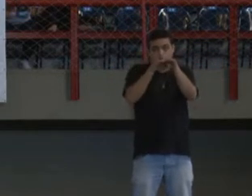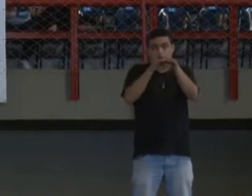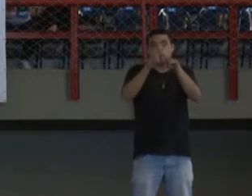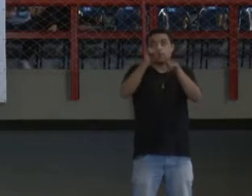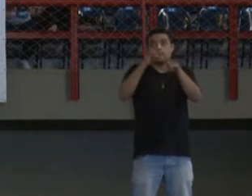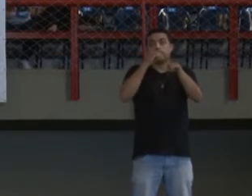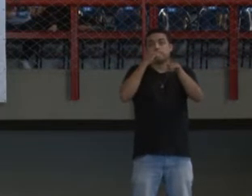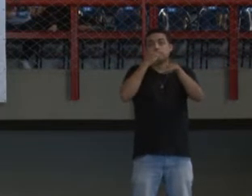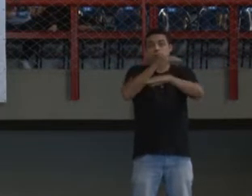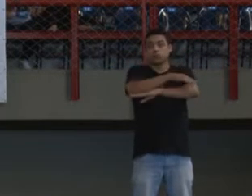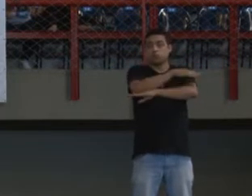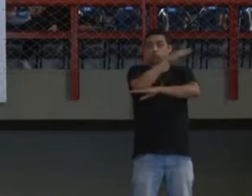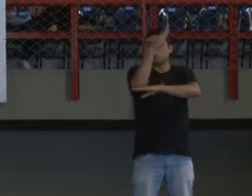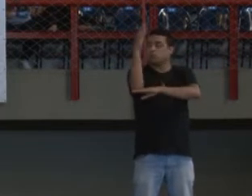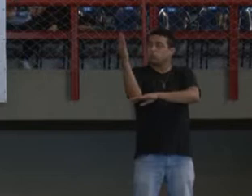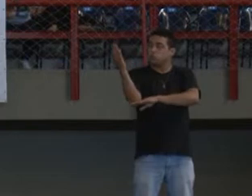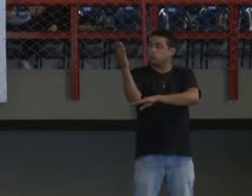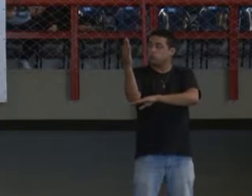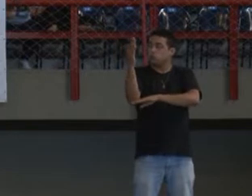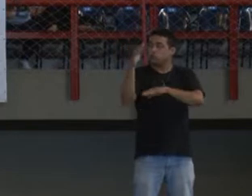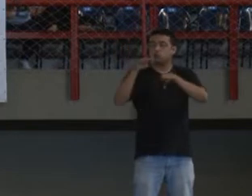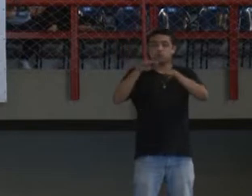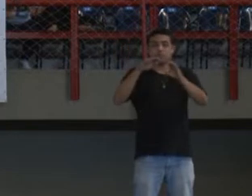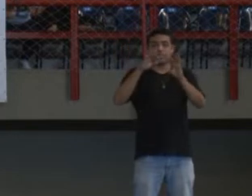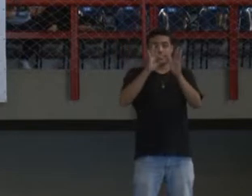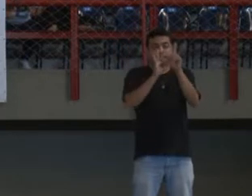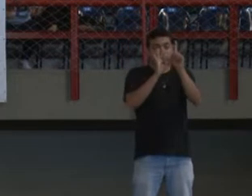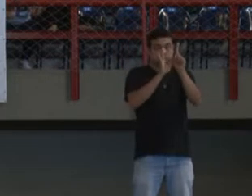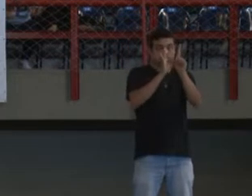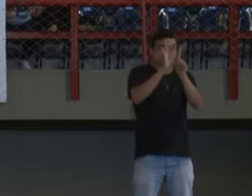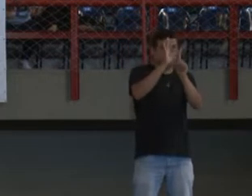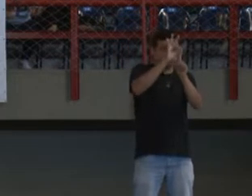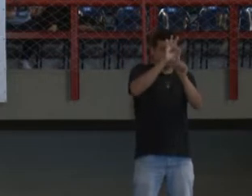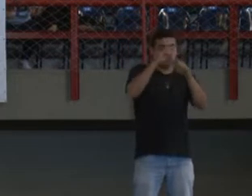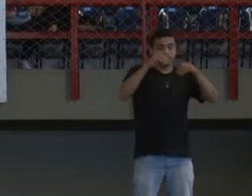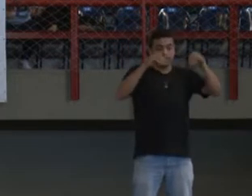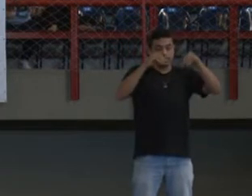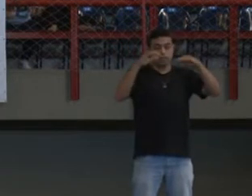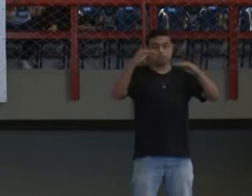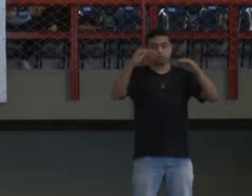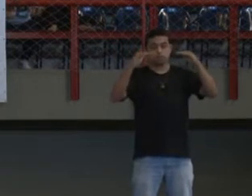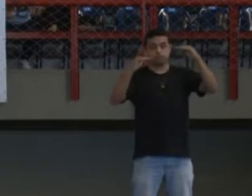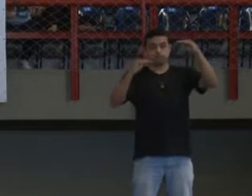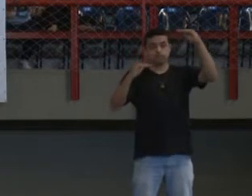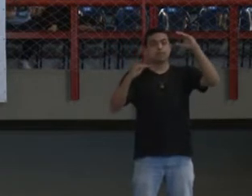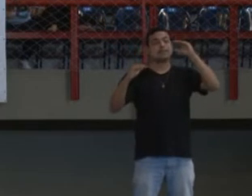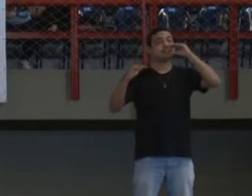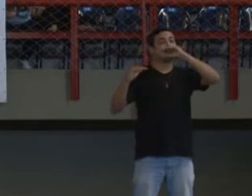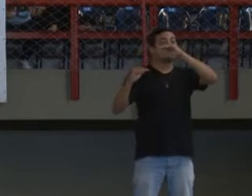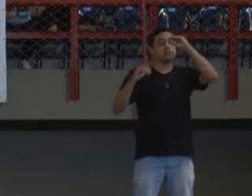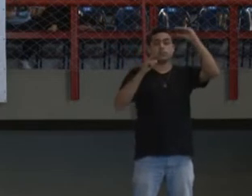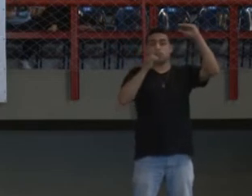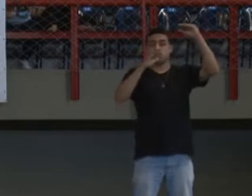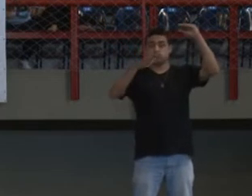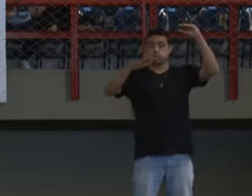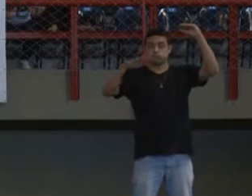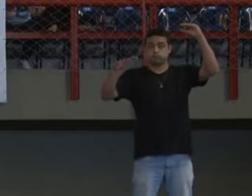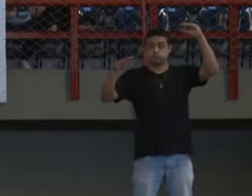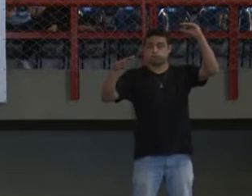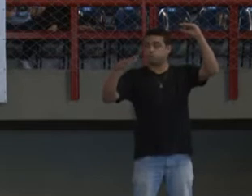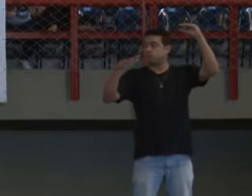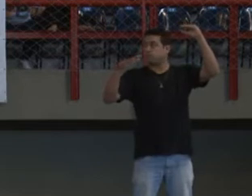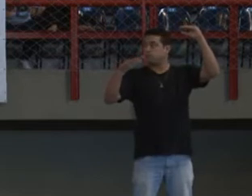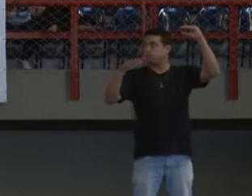do dia, o microfone ele vai ter maior temperatura. O continente se aquece rapidamente. E o